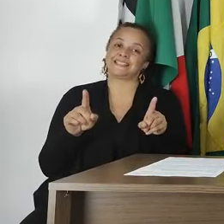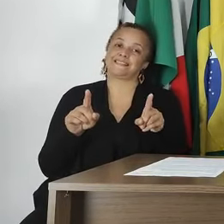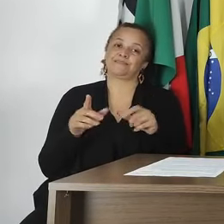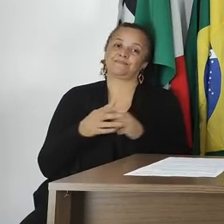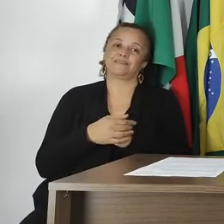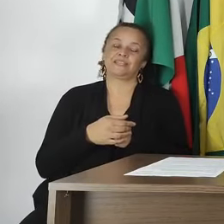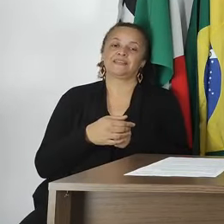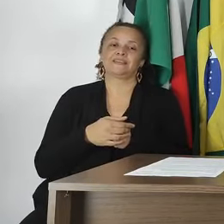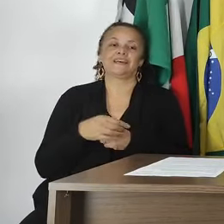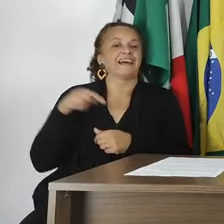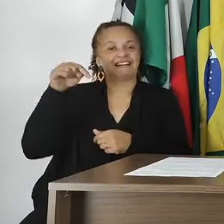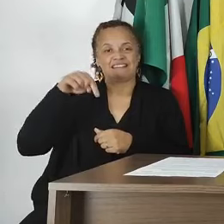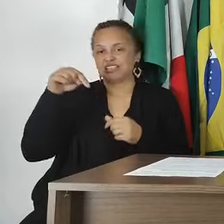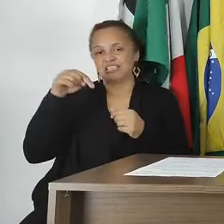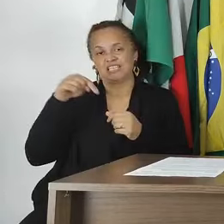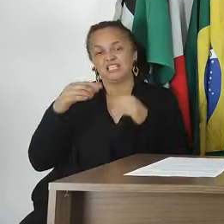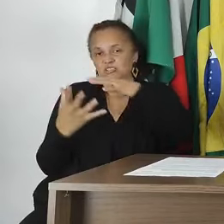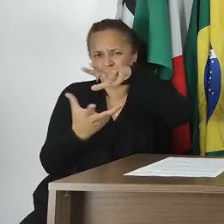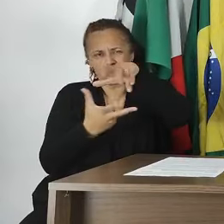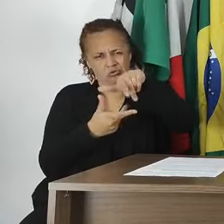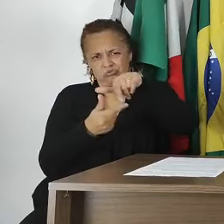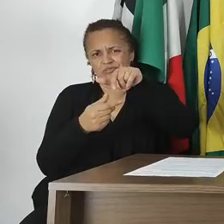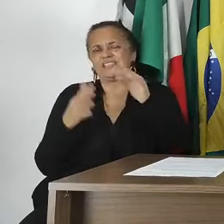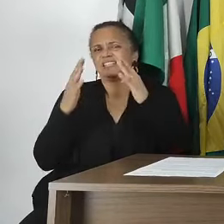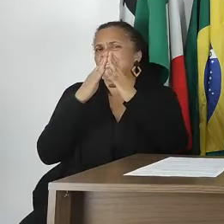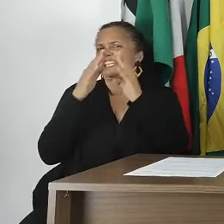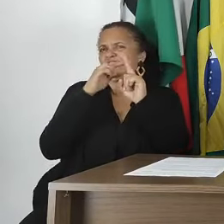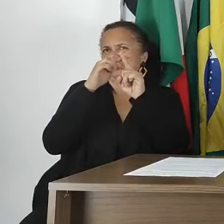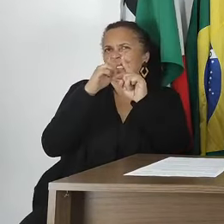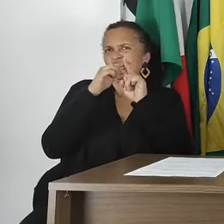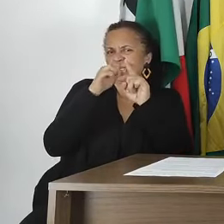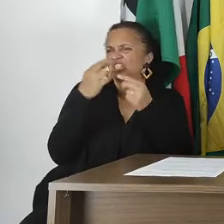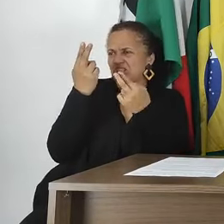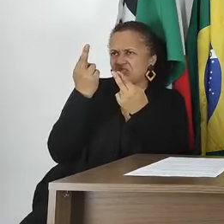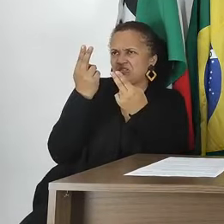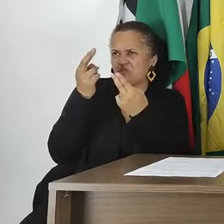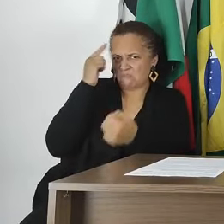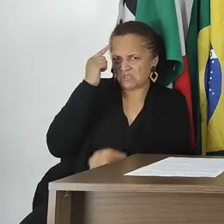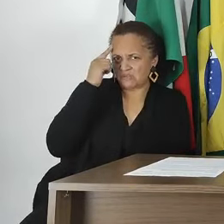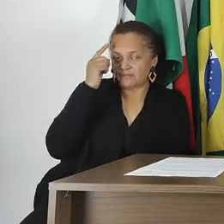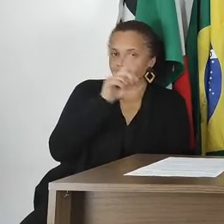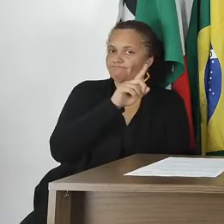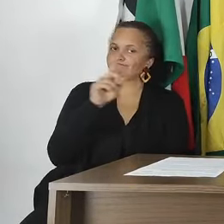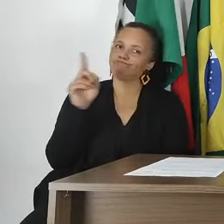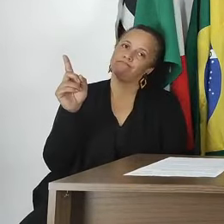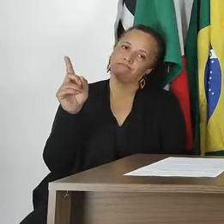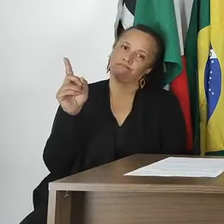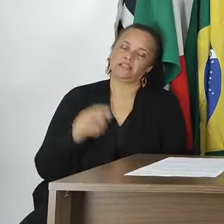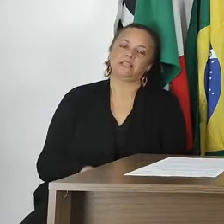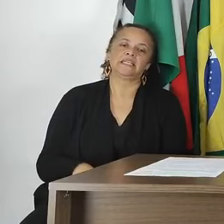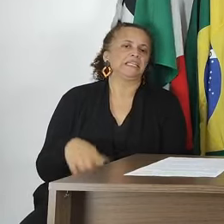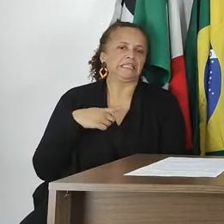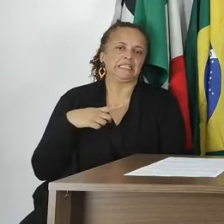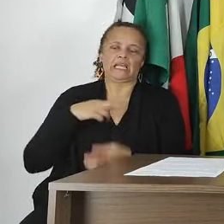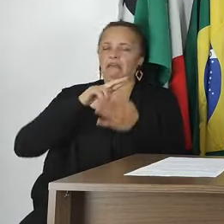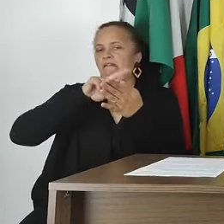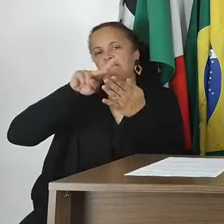nem todas as igrejas pensam dessa maneira. Muitas igrejas falam, mas esse trabalho